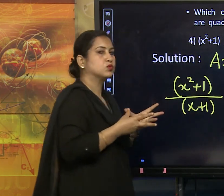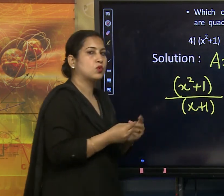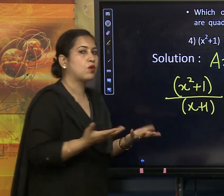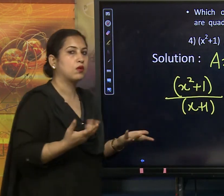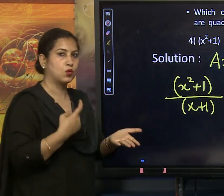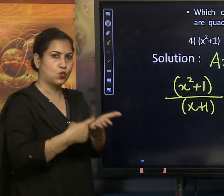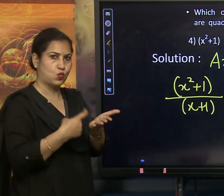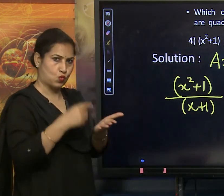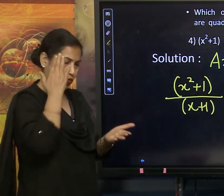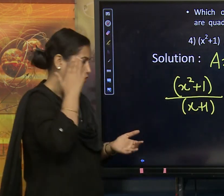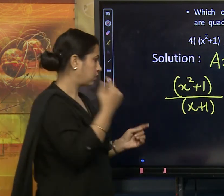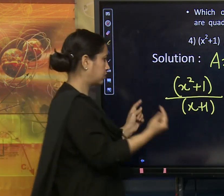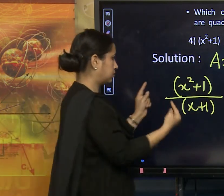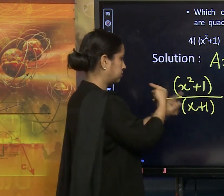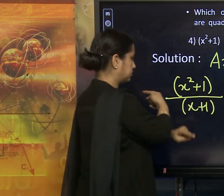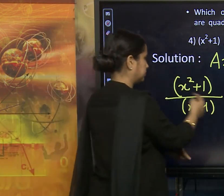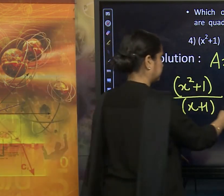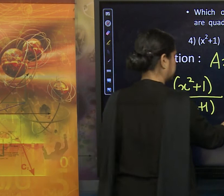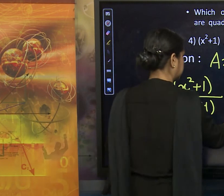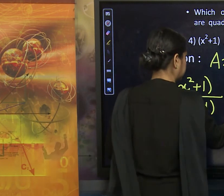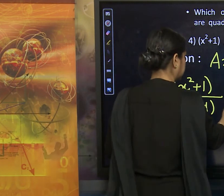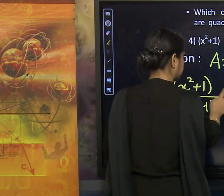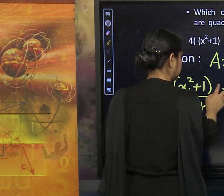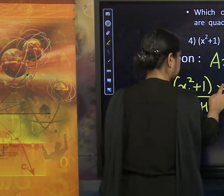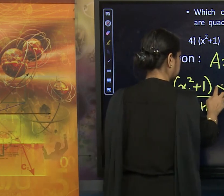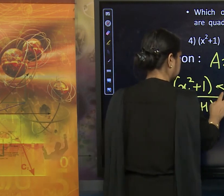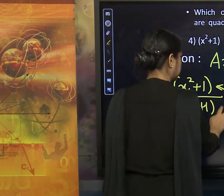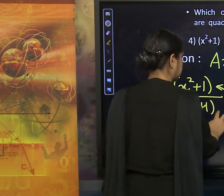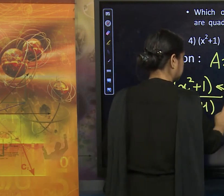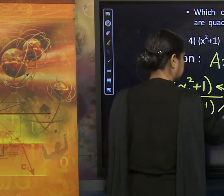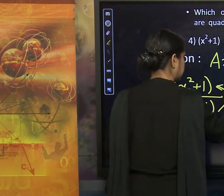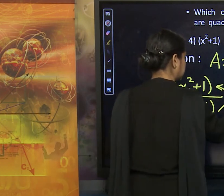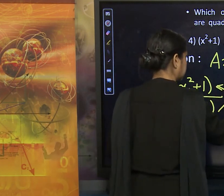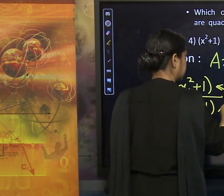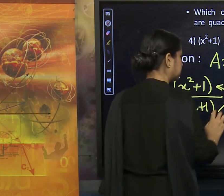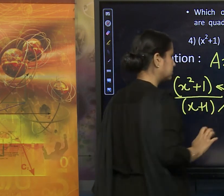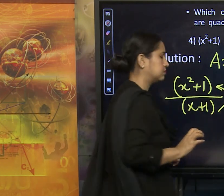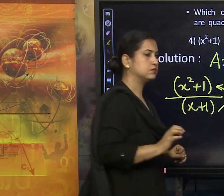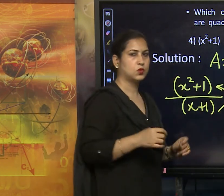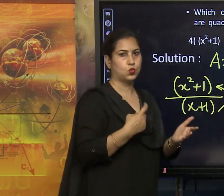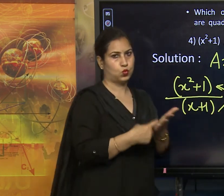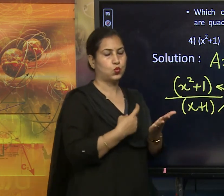हमारी जो ये प्रश्न में दी गई इक्वेशन है, इसको हमें सरल करना है, अर्थात सरलीकरण करना